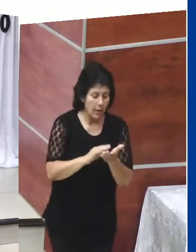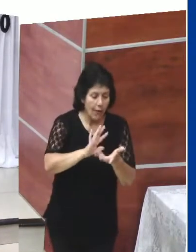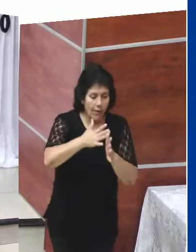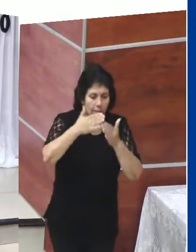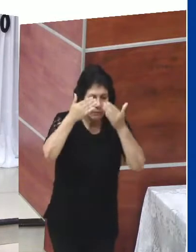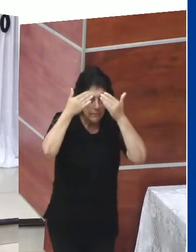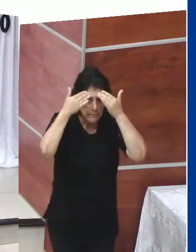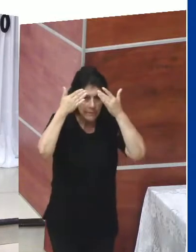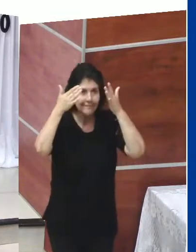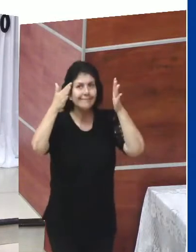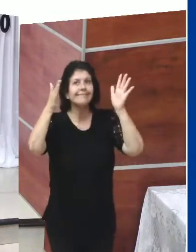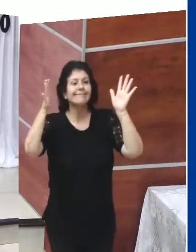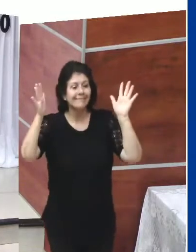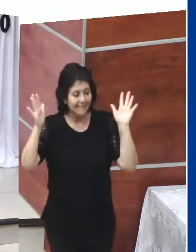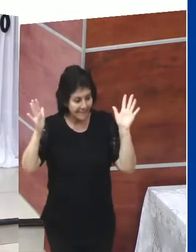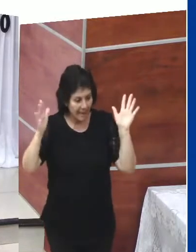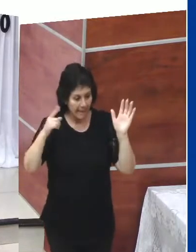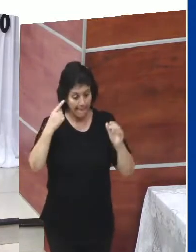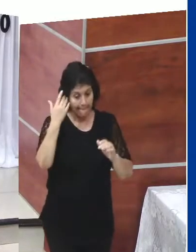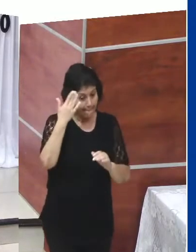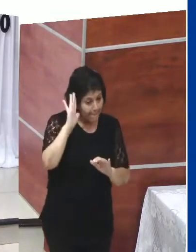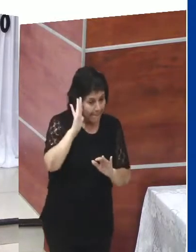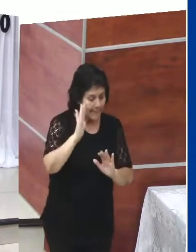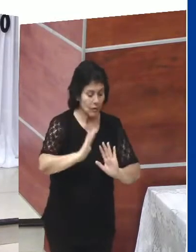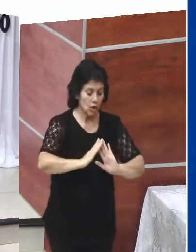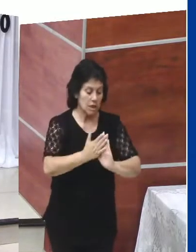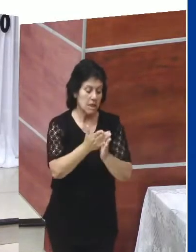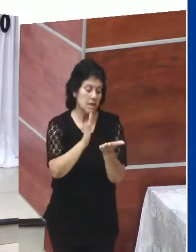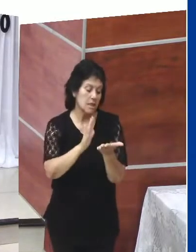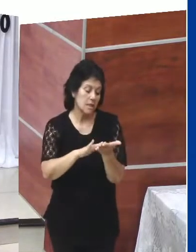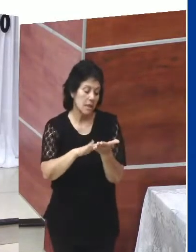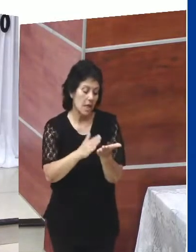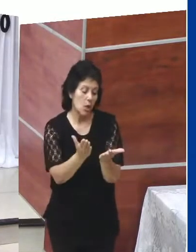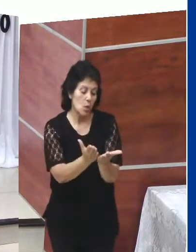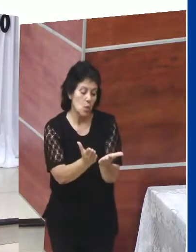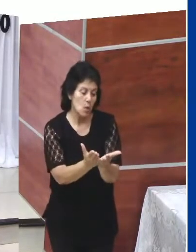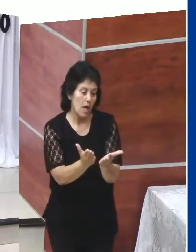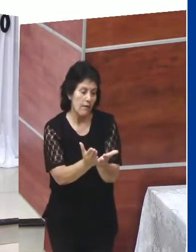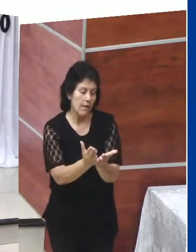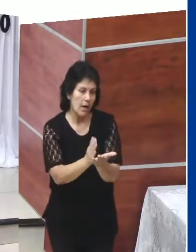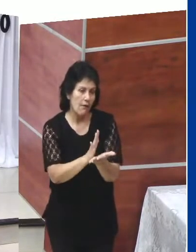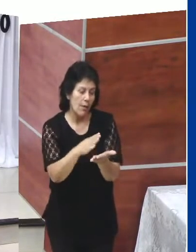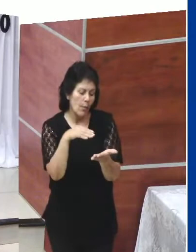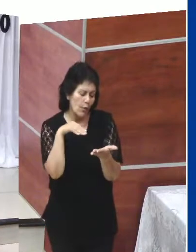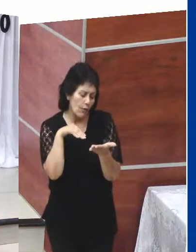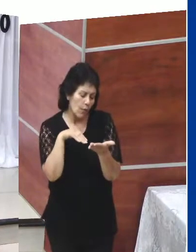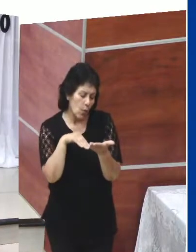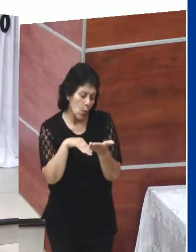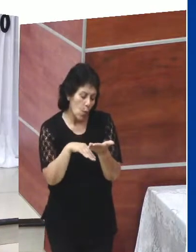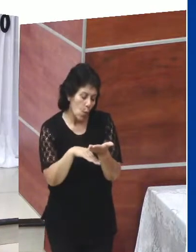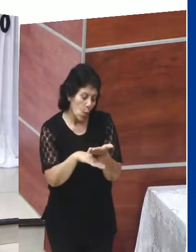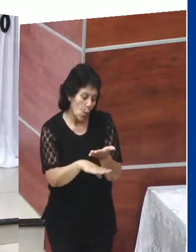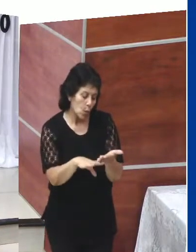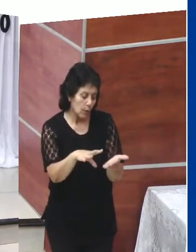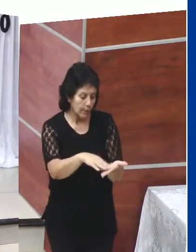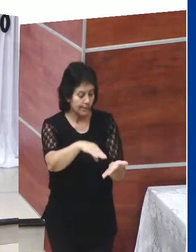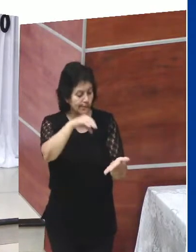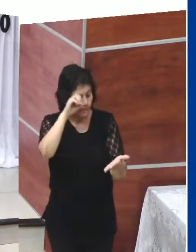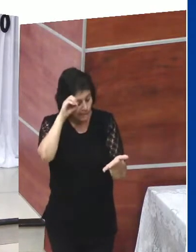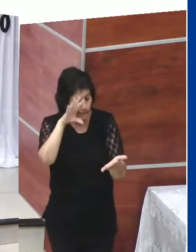pero el estudio de la misma Biblia nos da profundidad. Nos